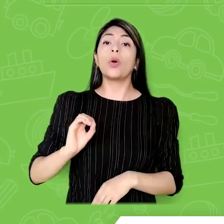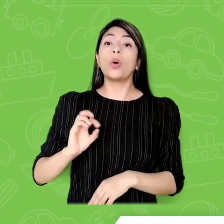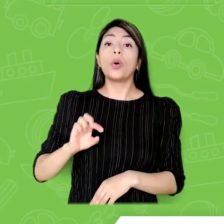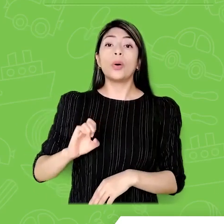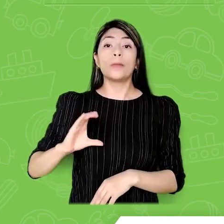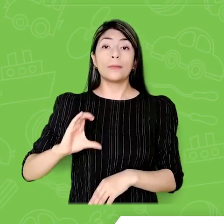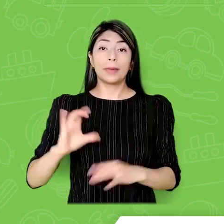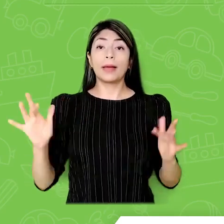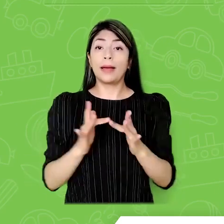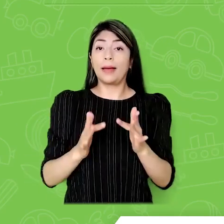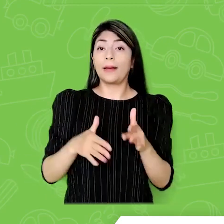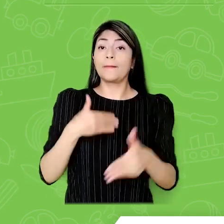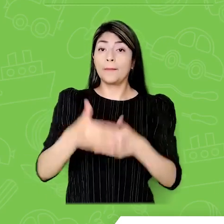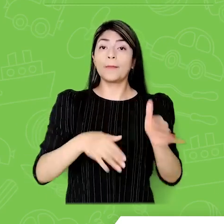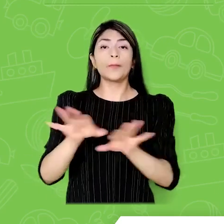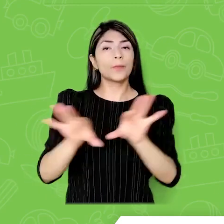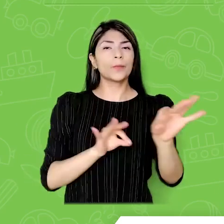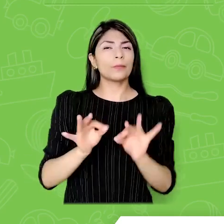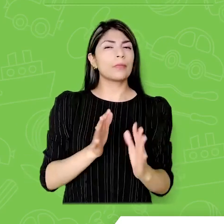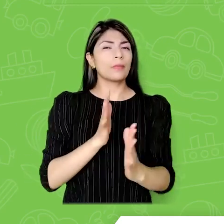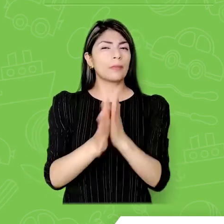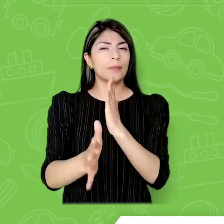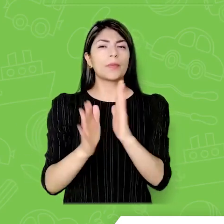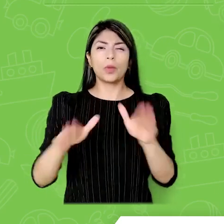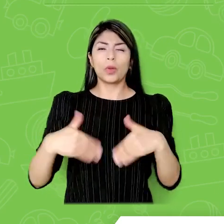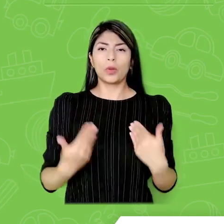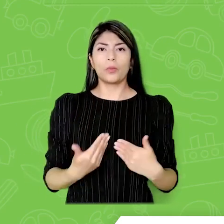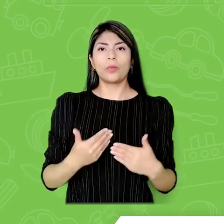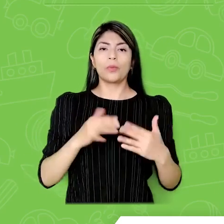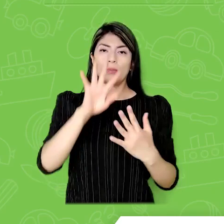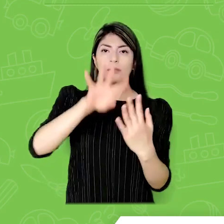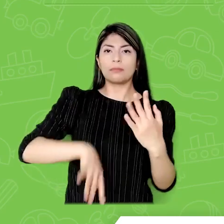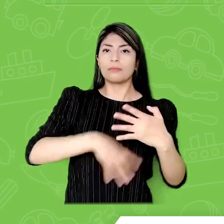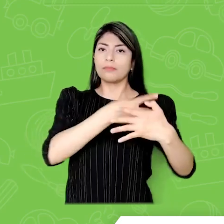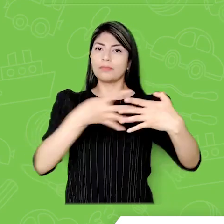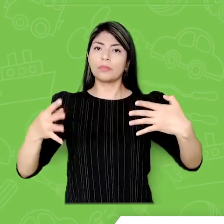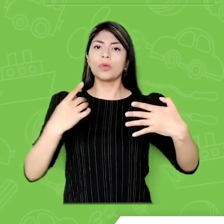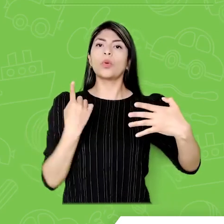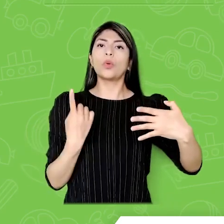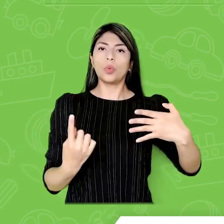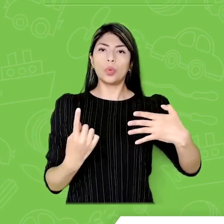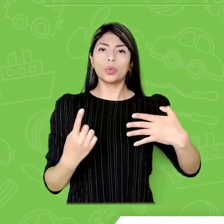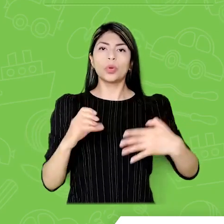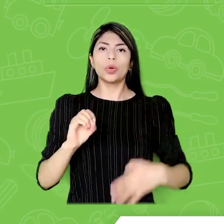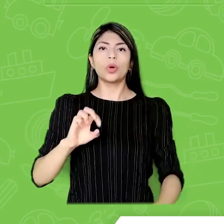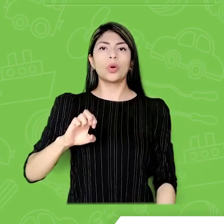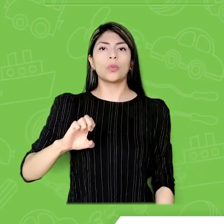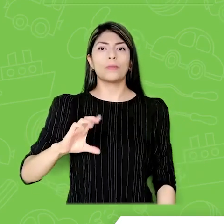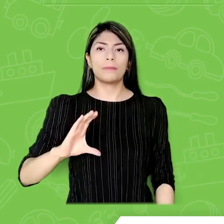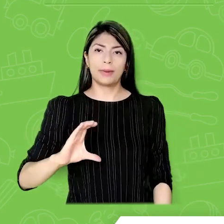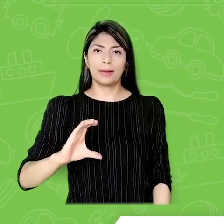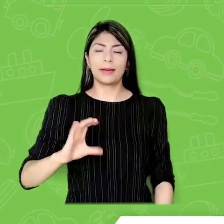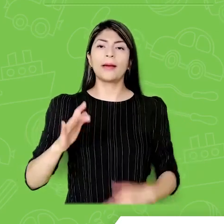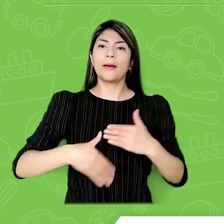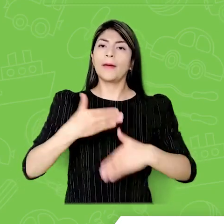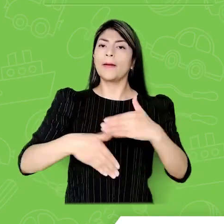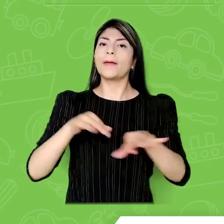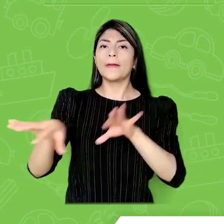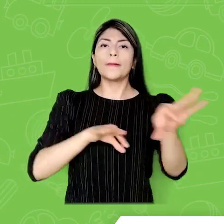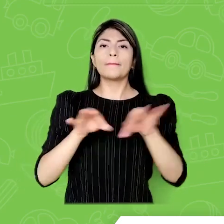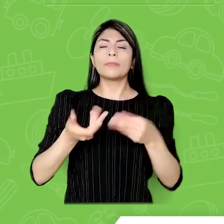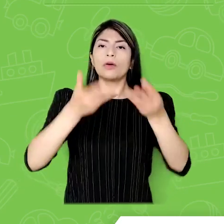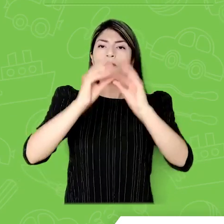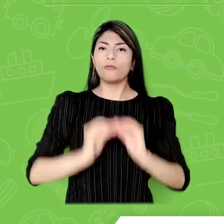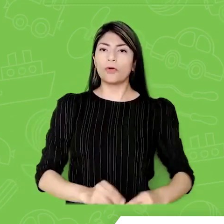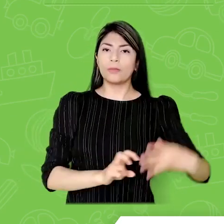número 1. UPEC para el proceso de selección en la modalidad de ascenso. Por favor remitirse a la página 9 del